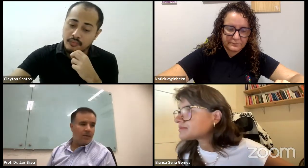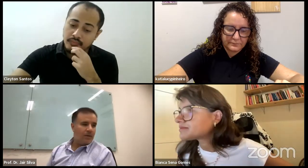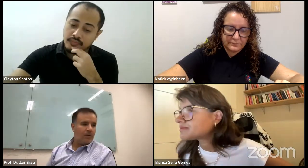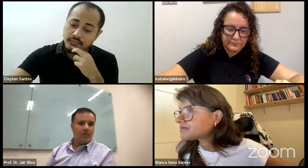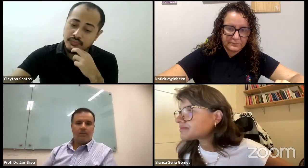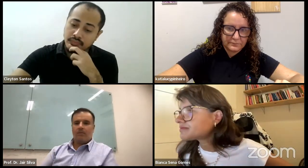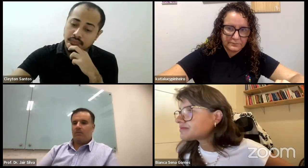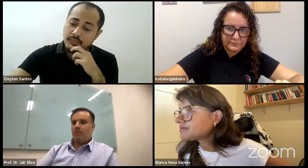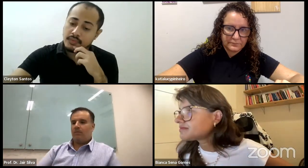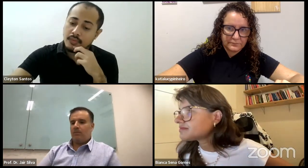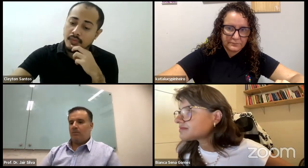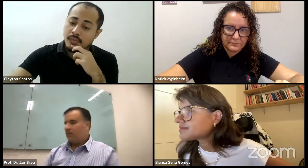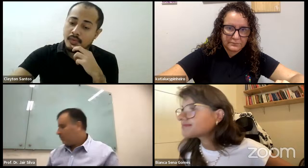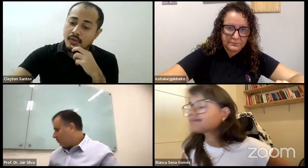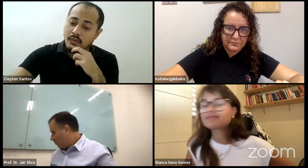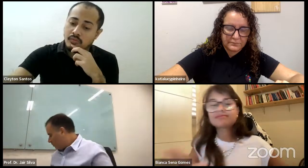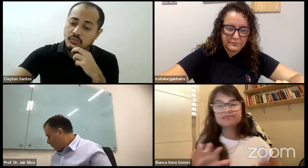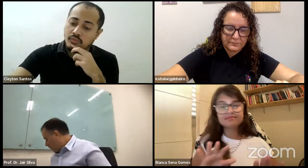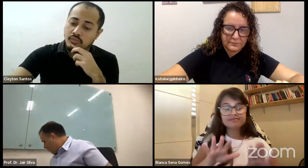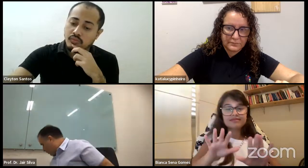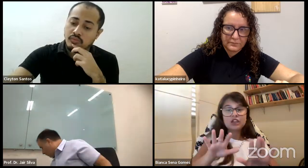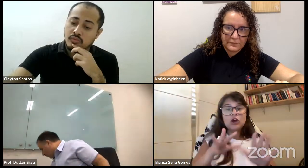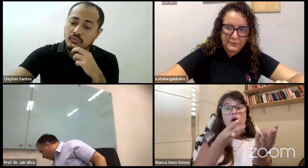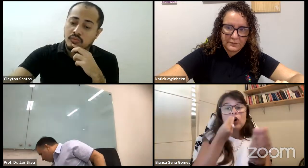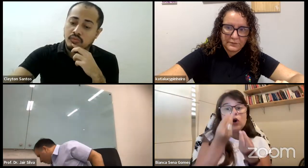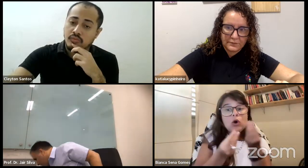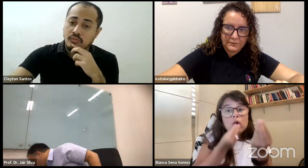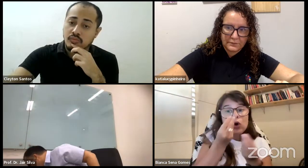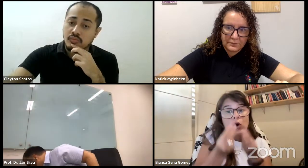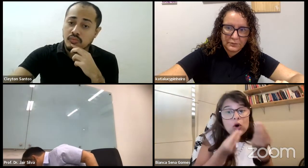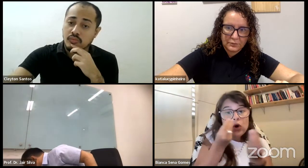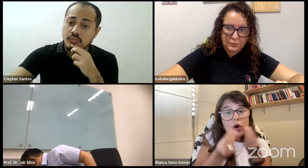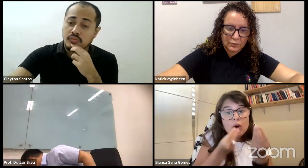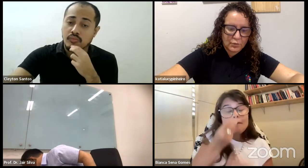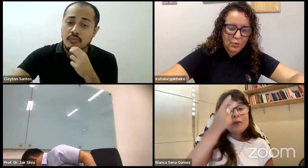Mas a sua pergunta, né? A sua pergunta não é durante pesquisa.